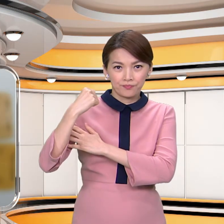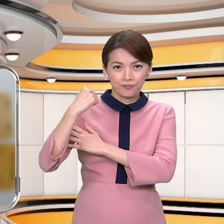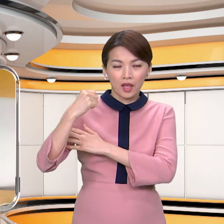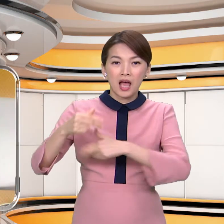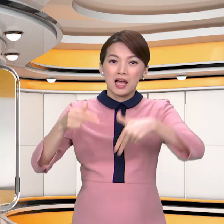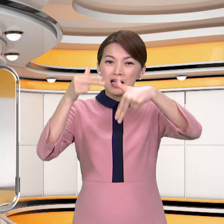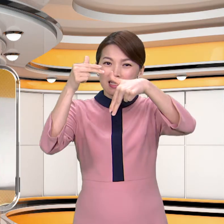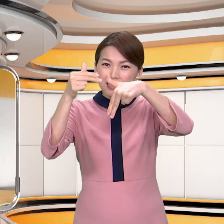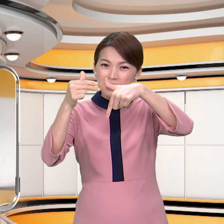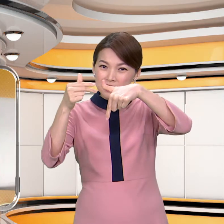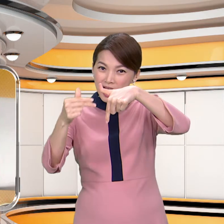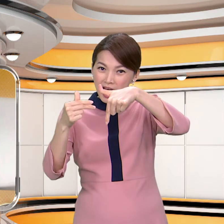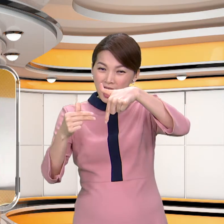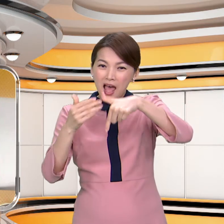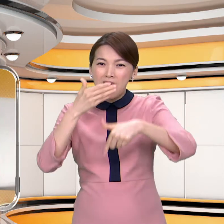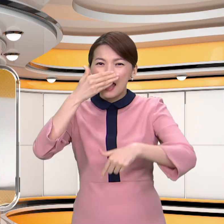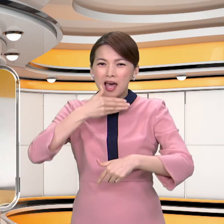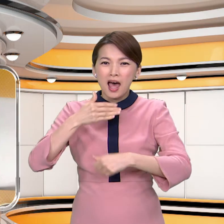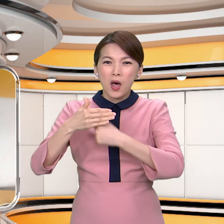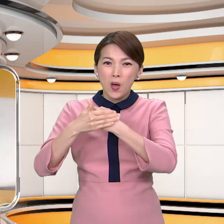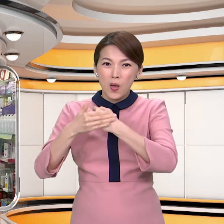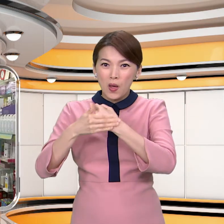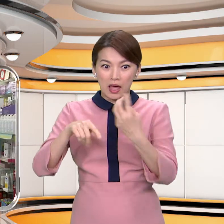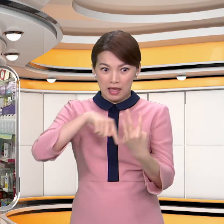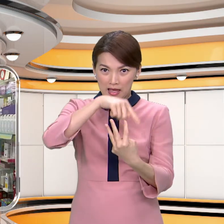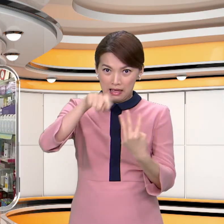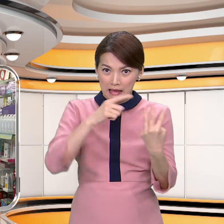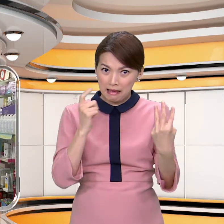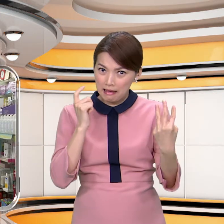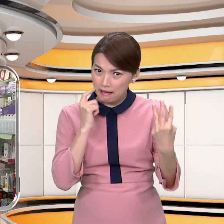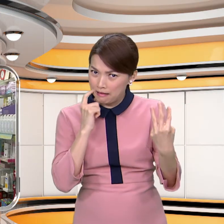并没有任何异常的通报。